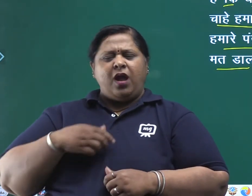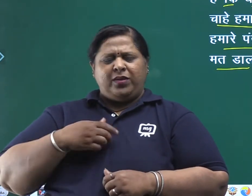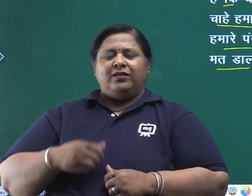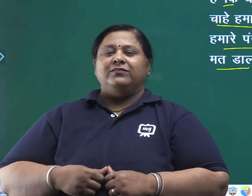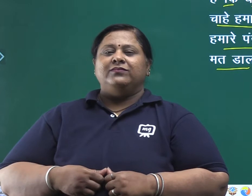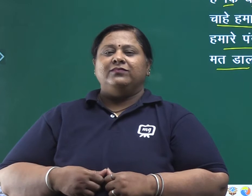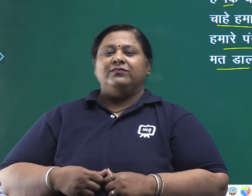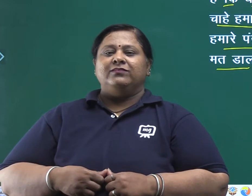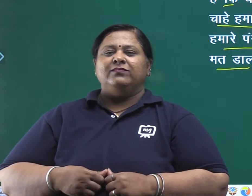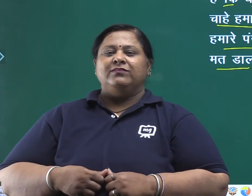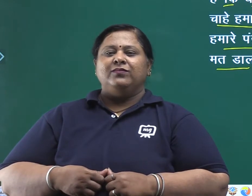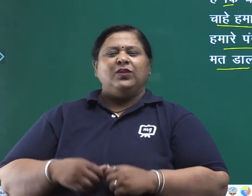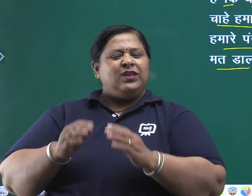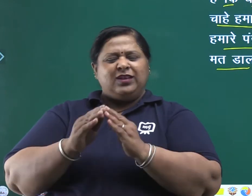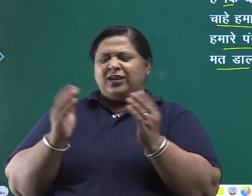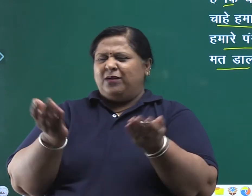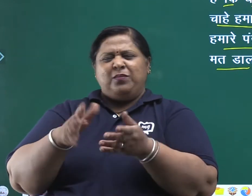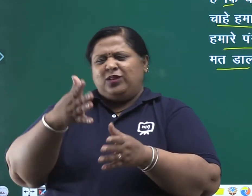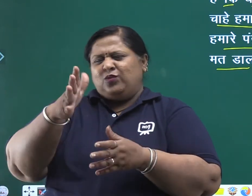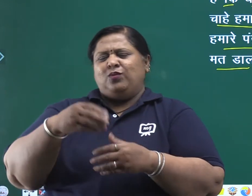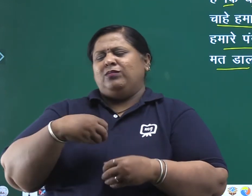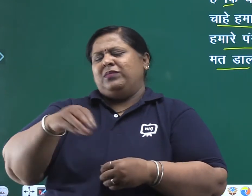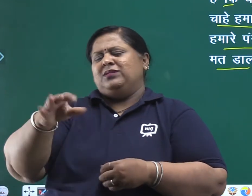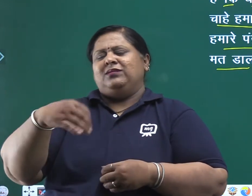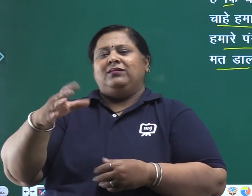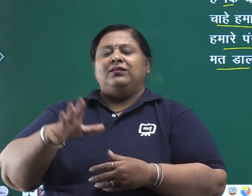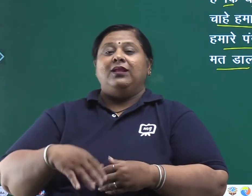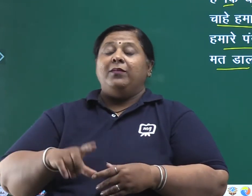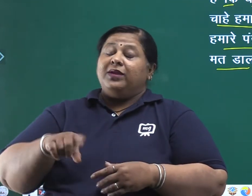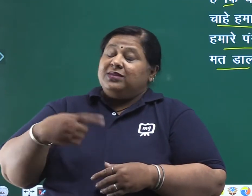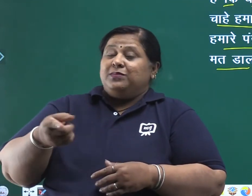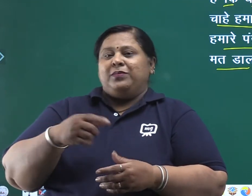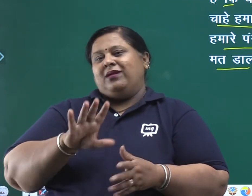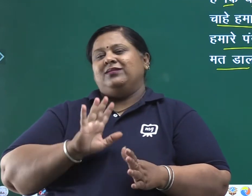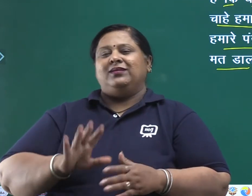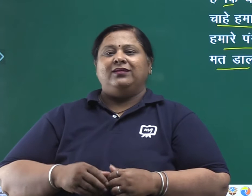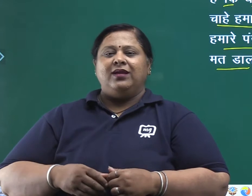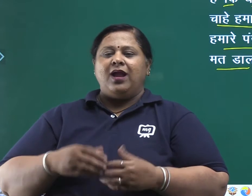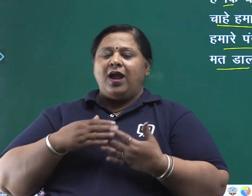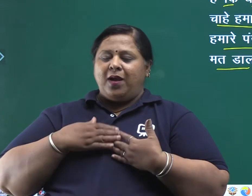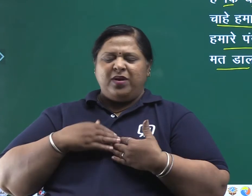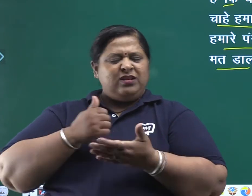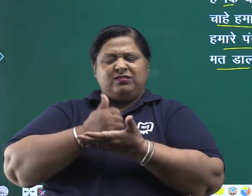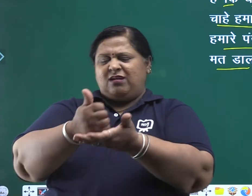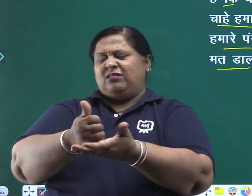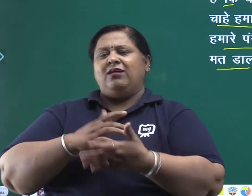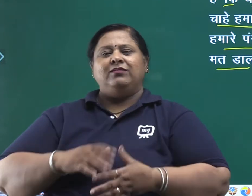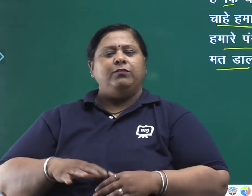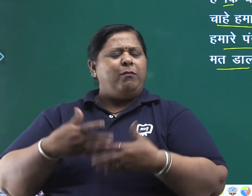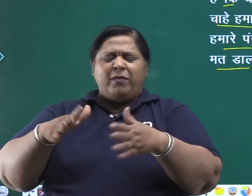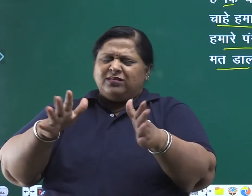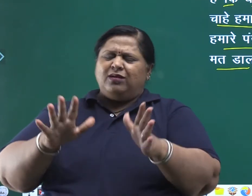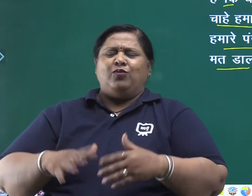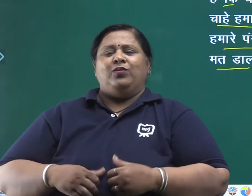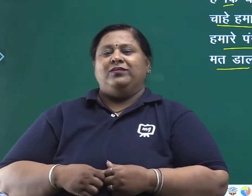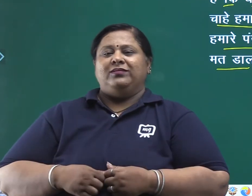हमें नीड मत दो, किसी प्रकार से हमारी सहायता मत